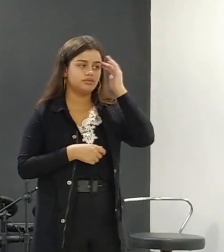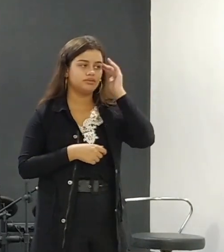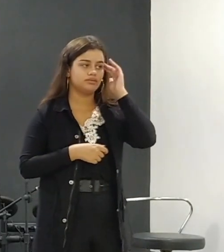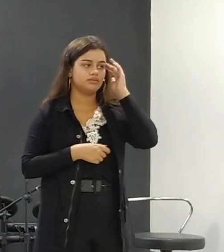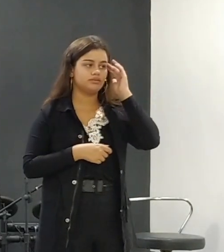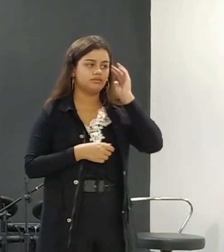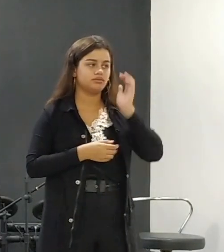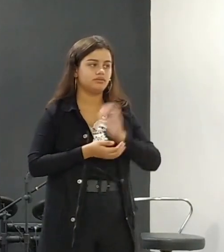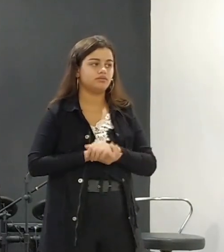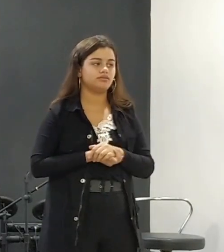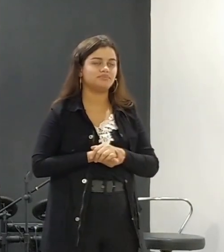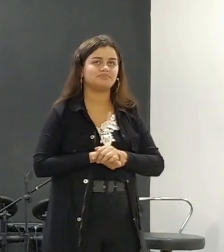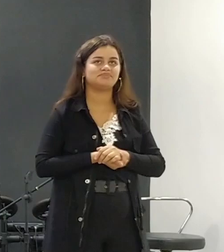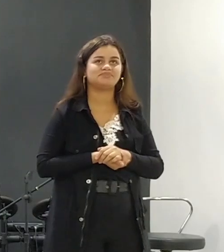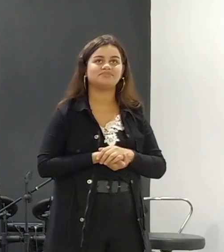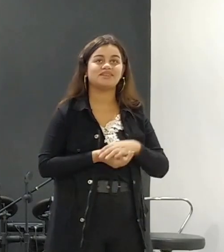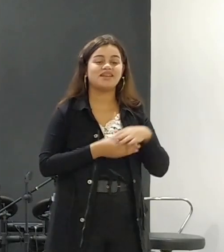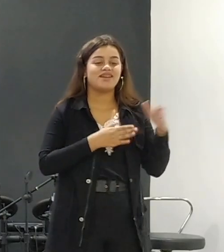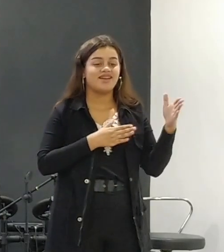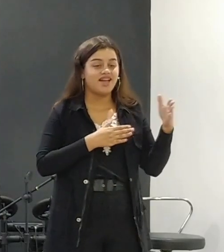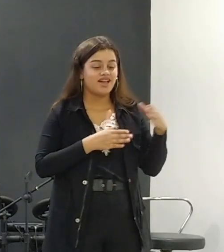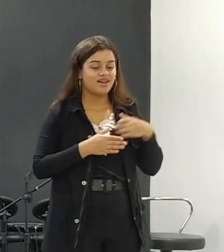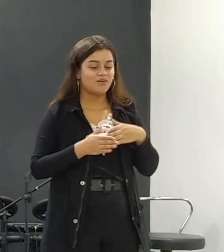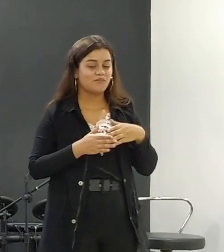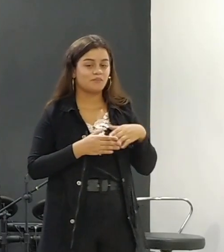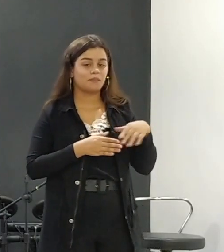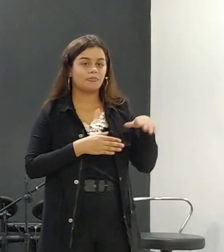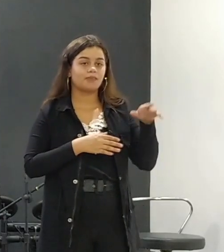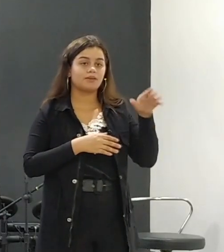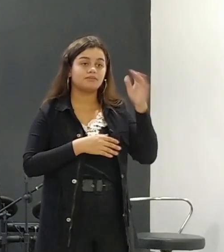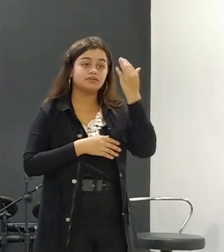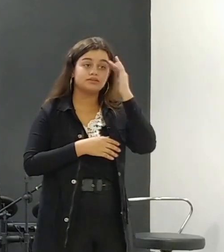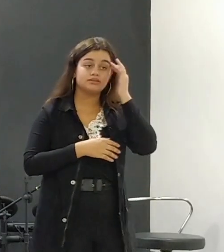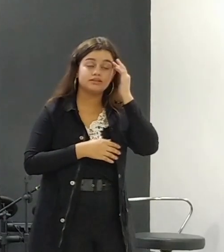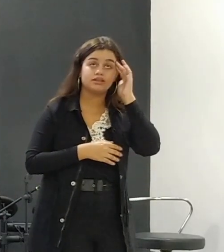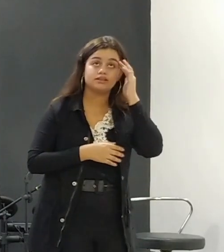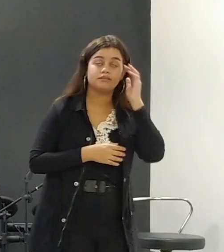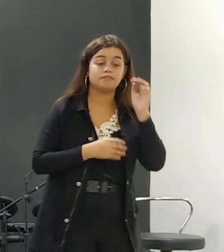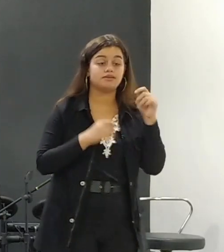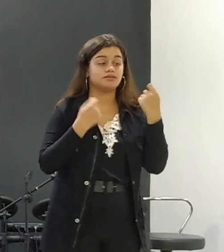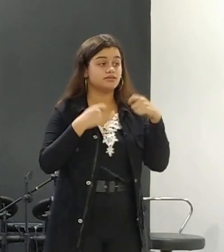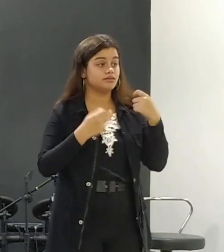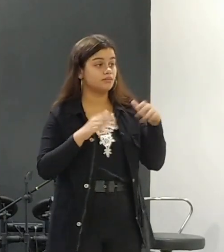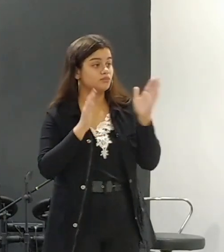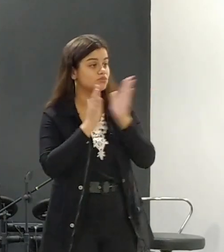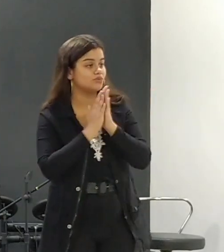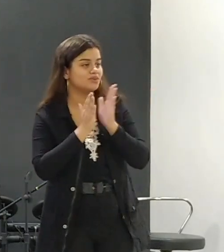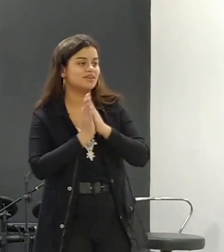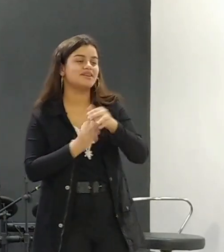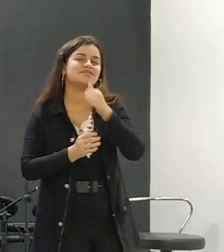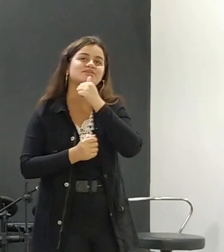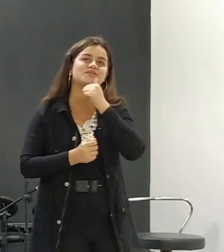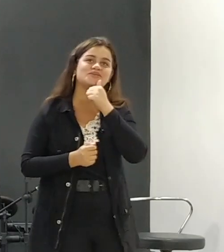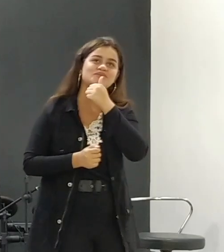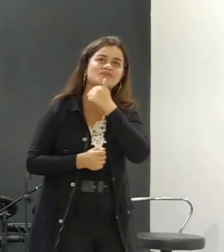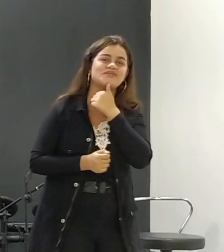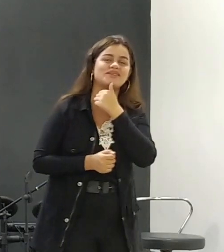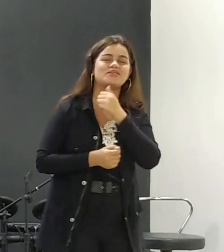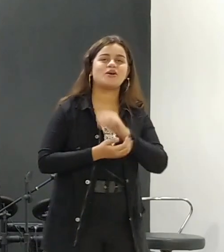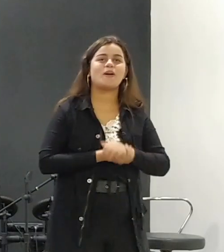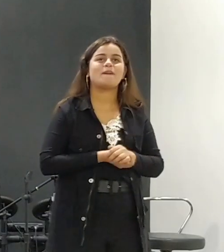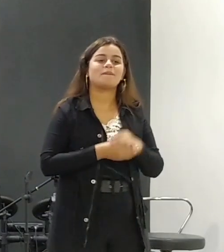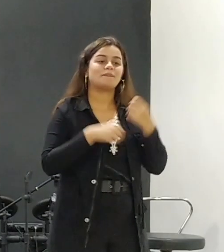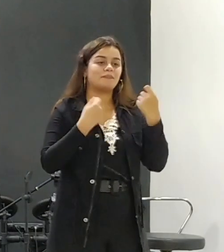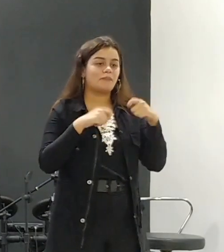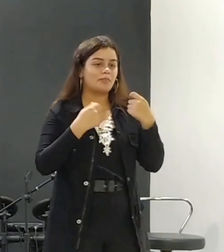precisa caminhar muito aí para a gente chegar nesse ideal de Deus. Precisamos orar, precisamos jejuar, precisamos,